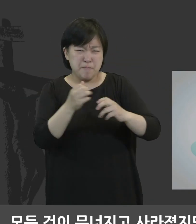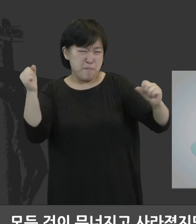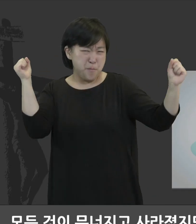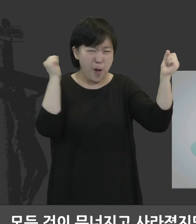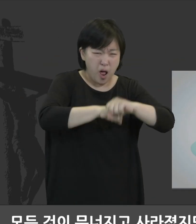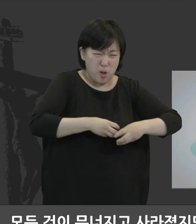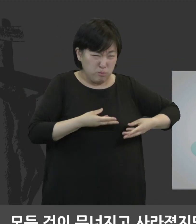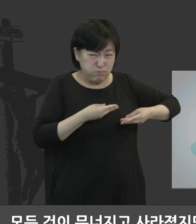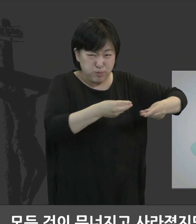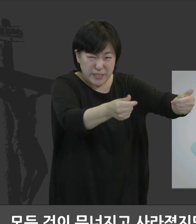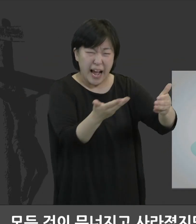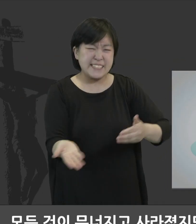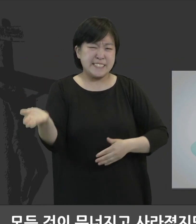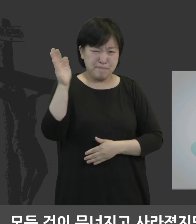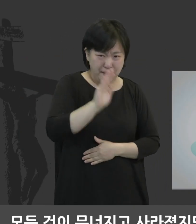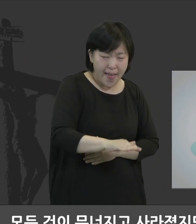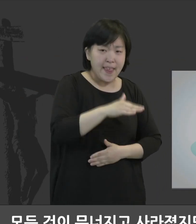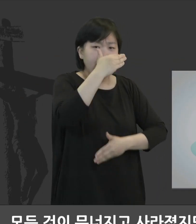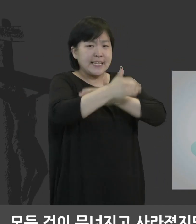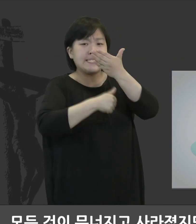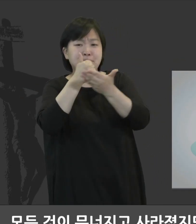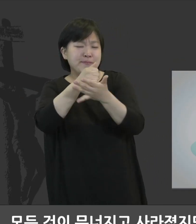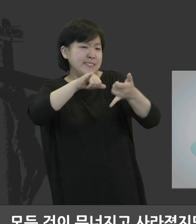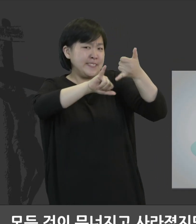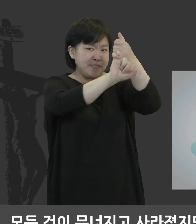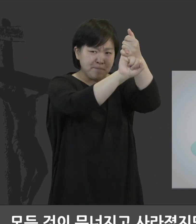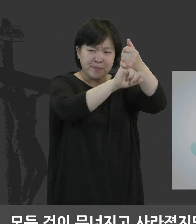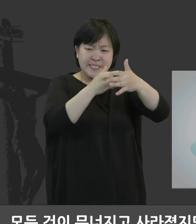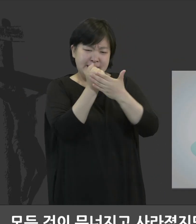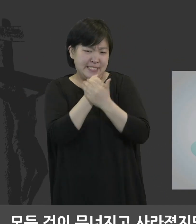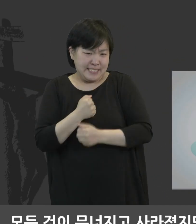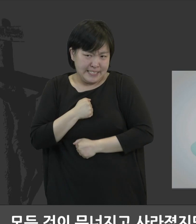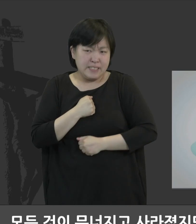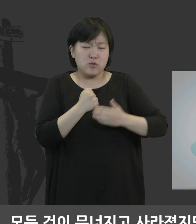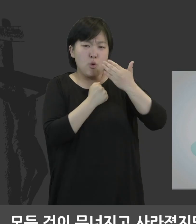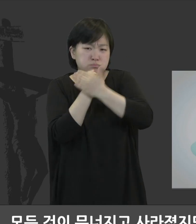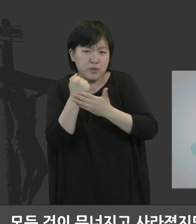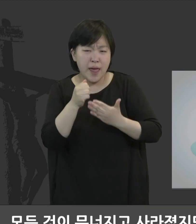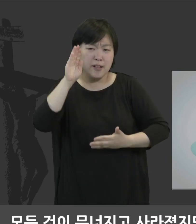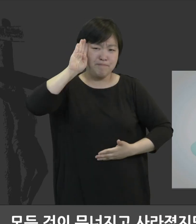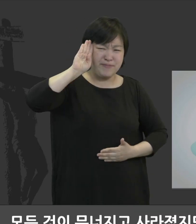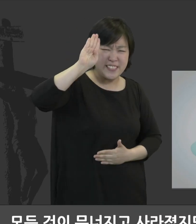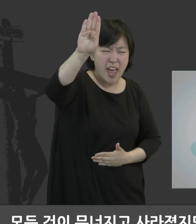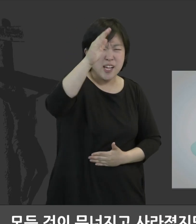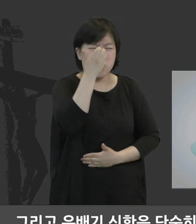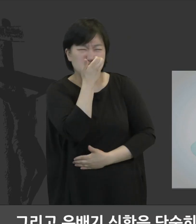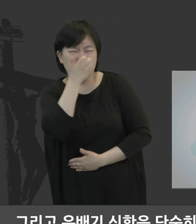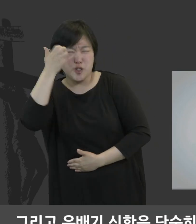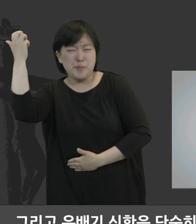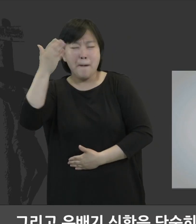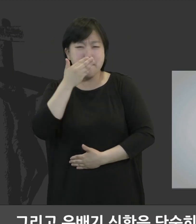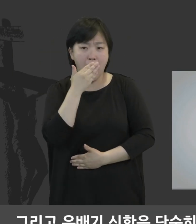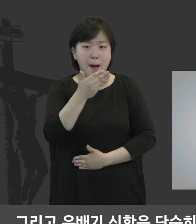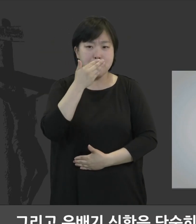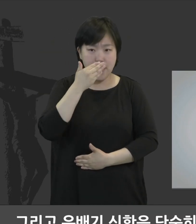사라졌지만 언약을 지키시는 하나님의 신실하심으로 말미암아 미래에 대한 꿈을 꿉니다.